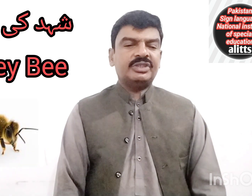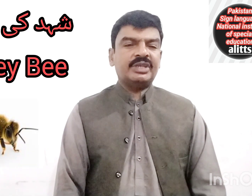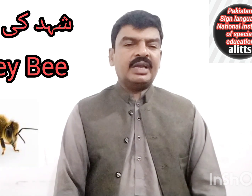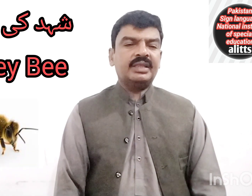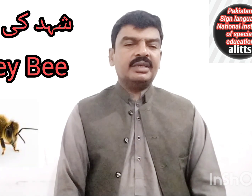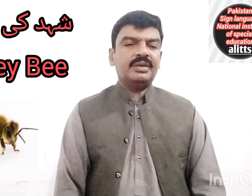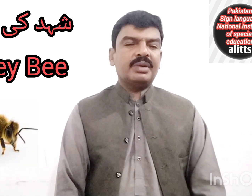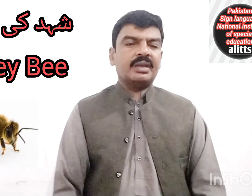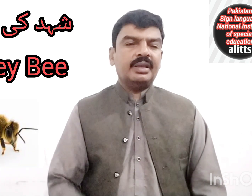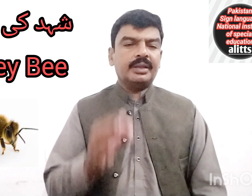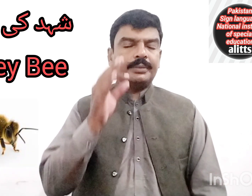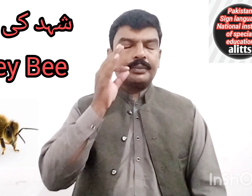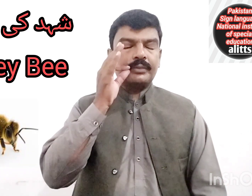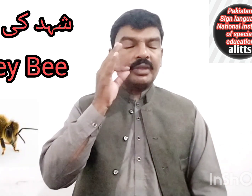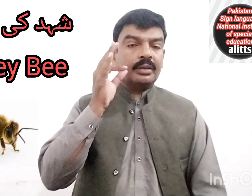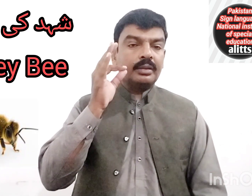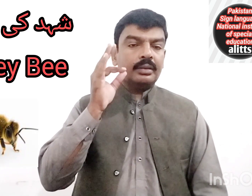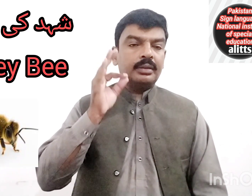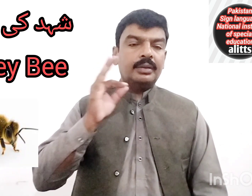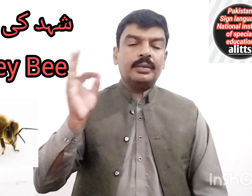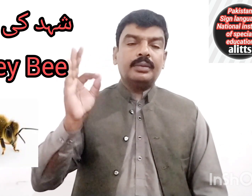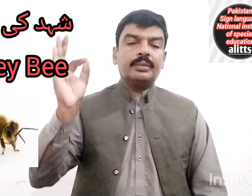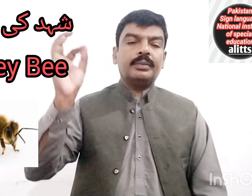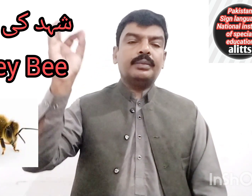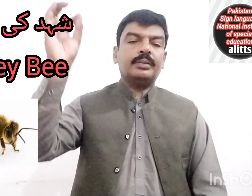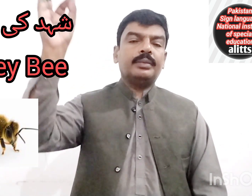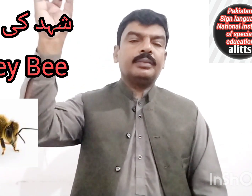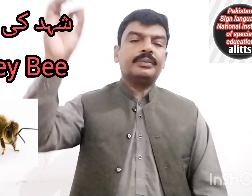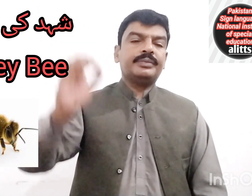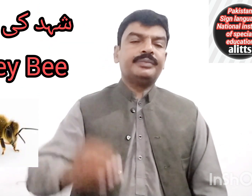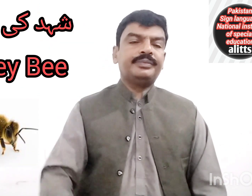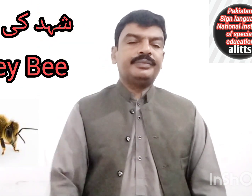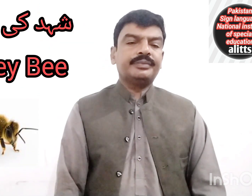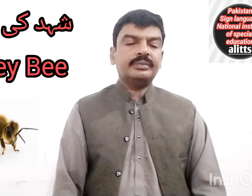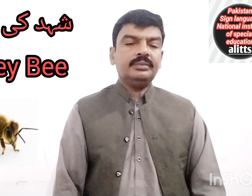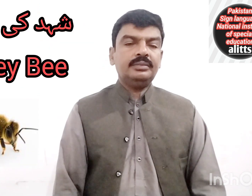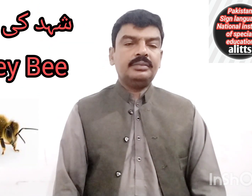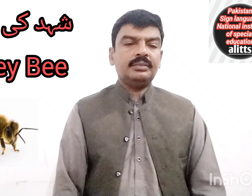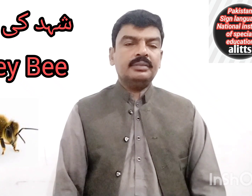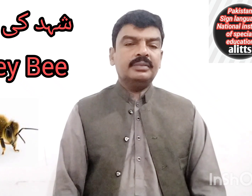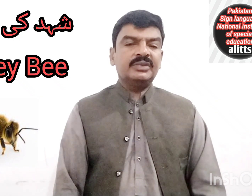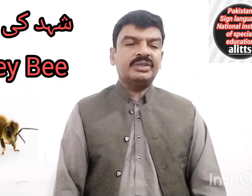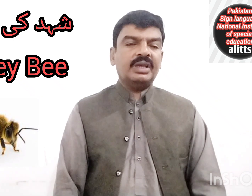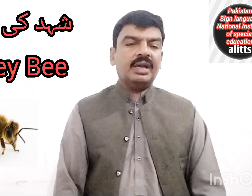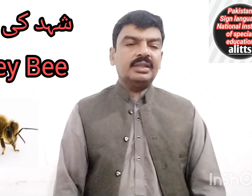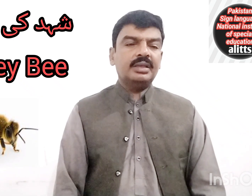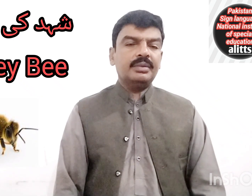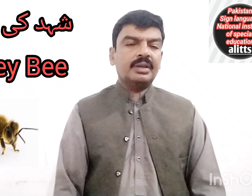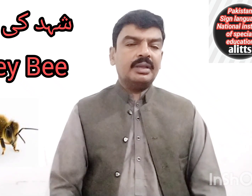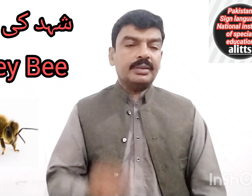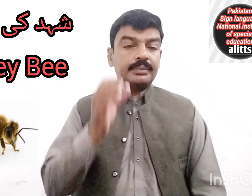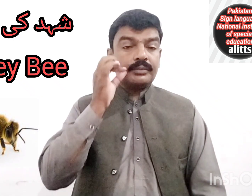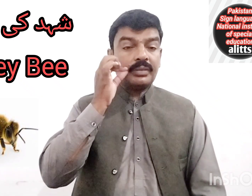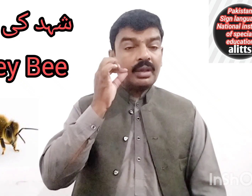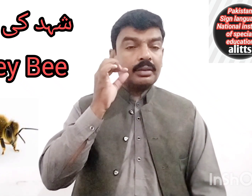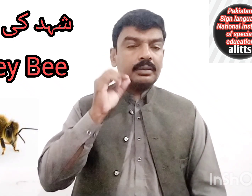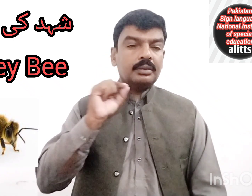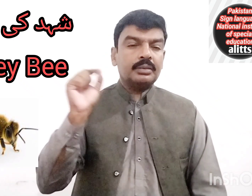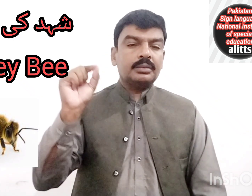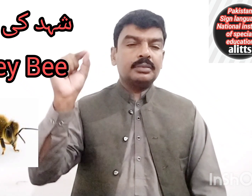शहद की मक्खी, शहद की मक्खी,